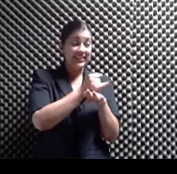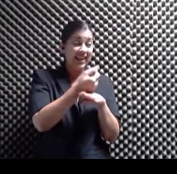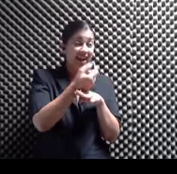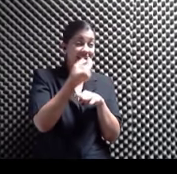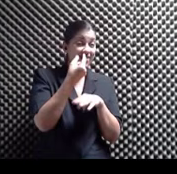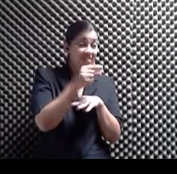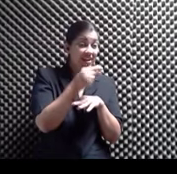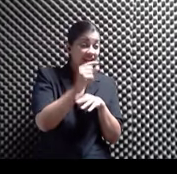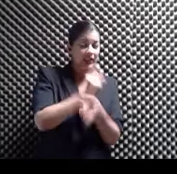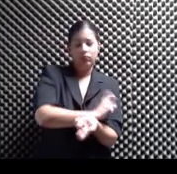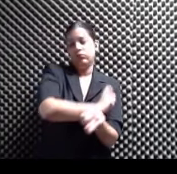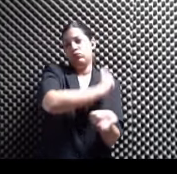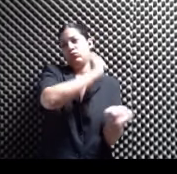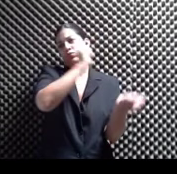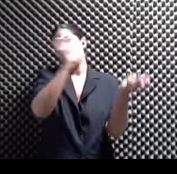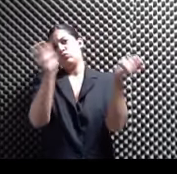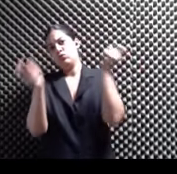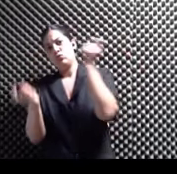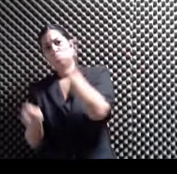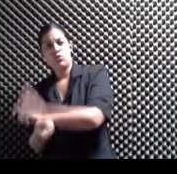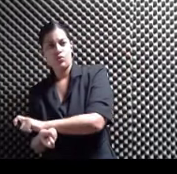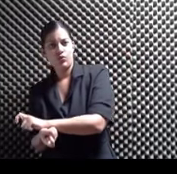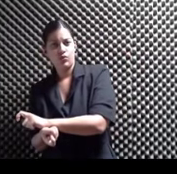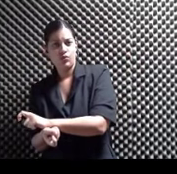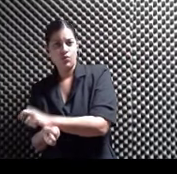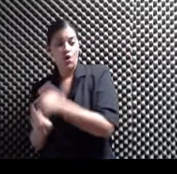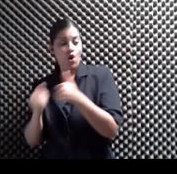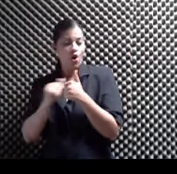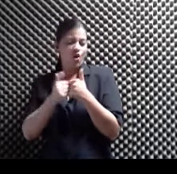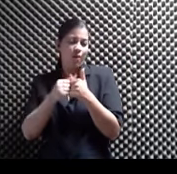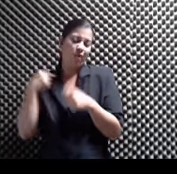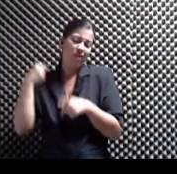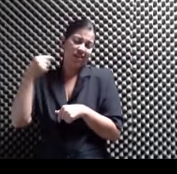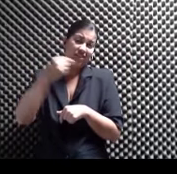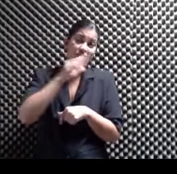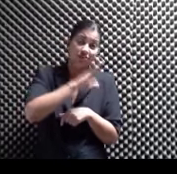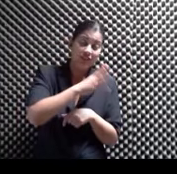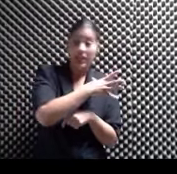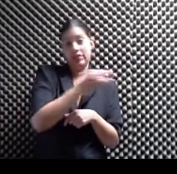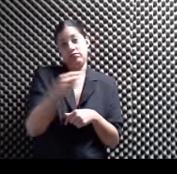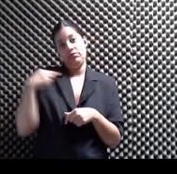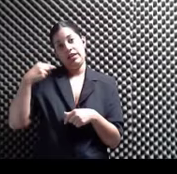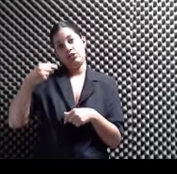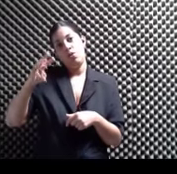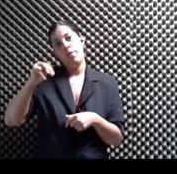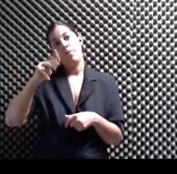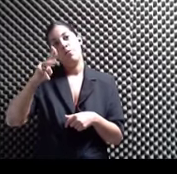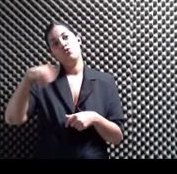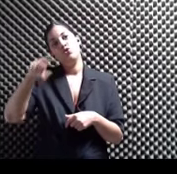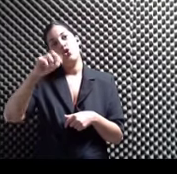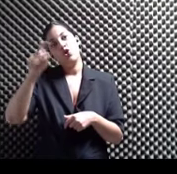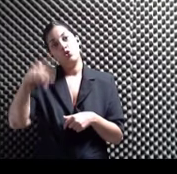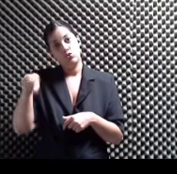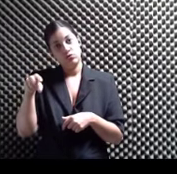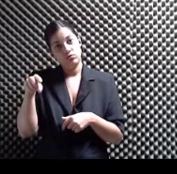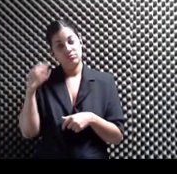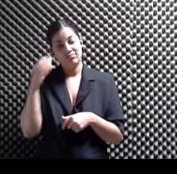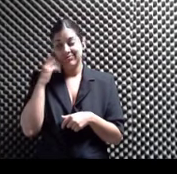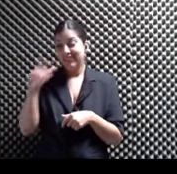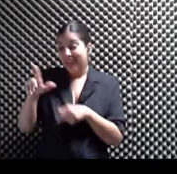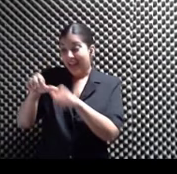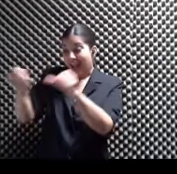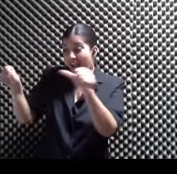la generación de él y de Muñoz no pudieron prever que ese desarrollo, no protegieron esa